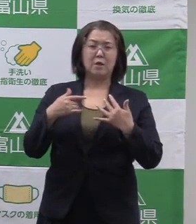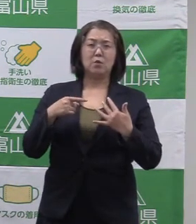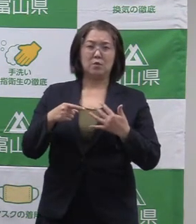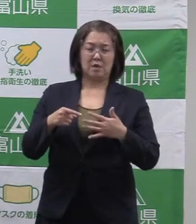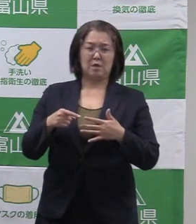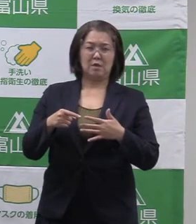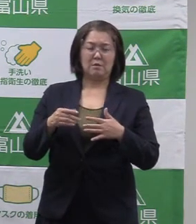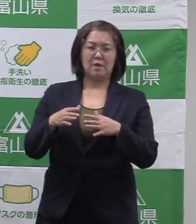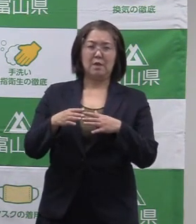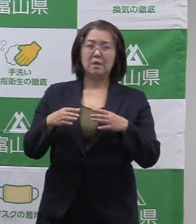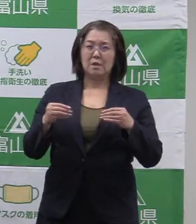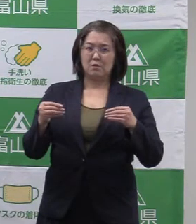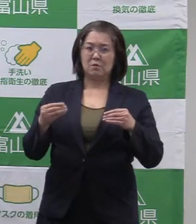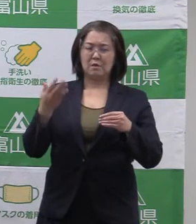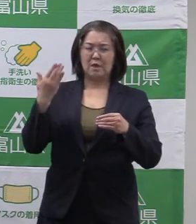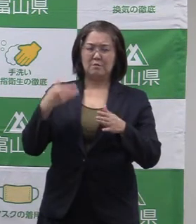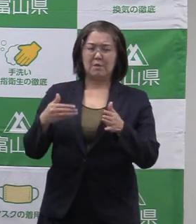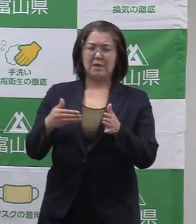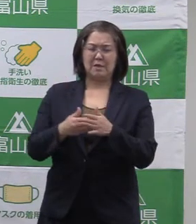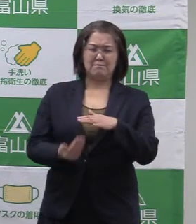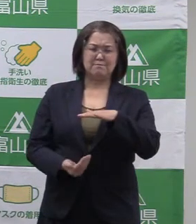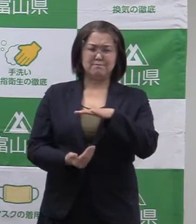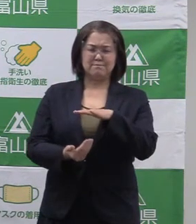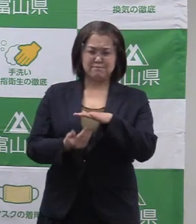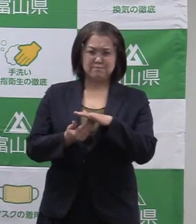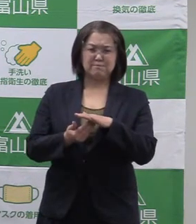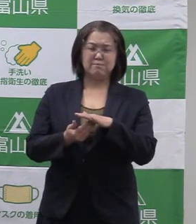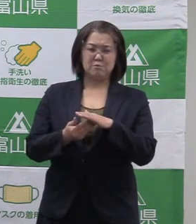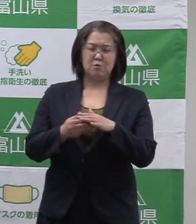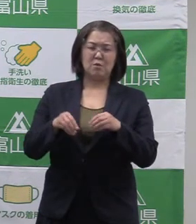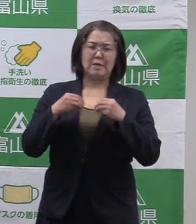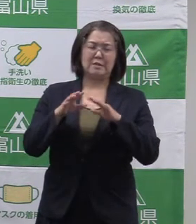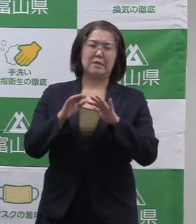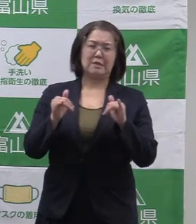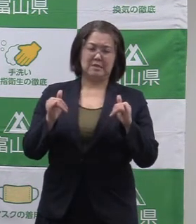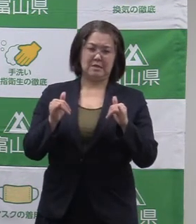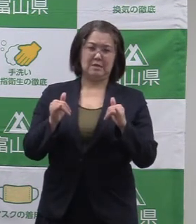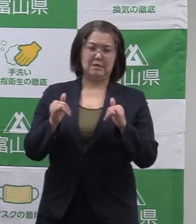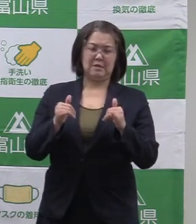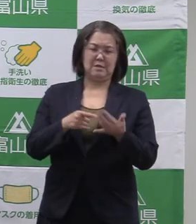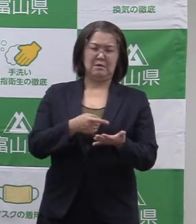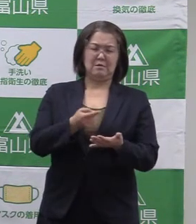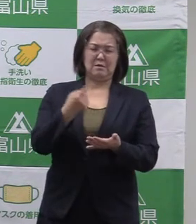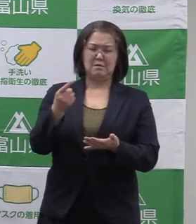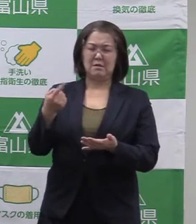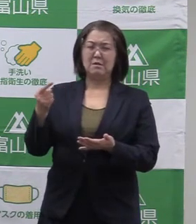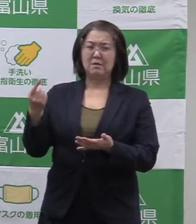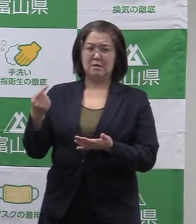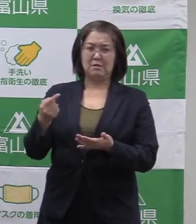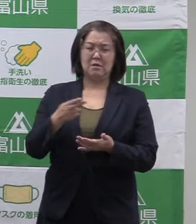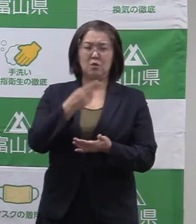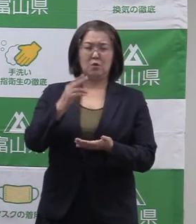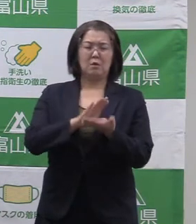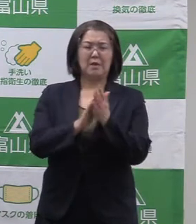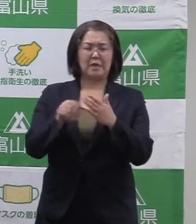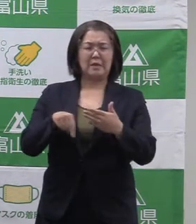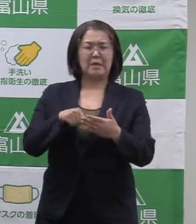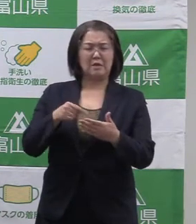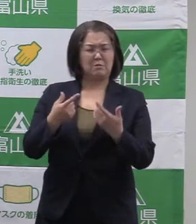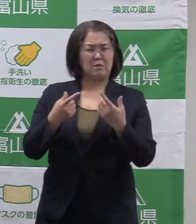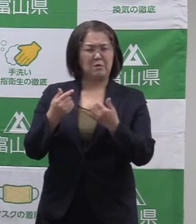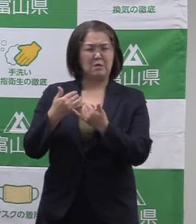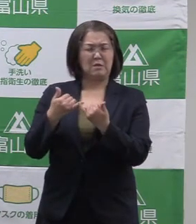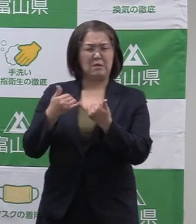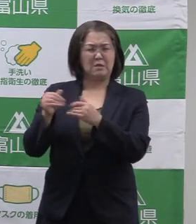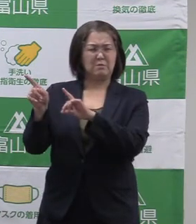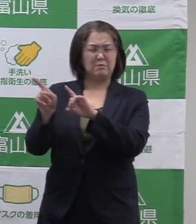過去最大の新規感染者を、記録しております。県内でもそうなる可能性が高いというふうに考えている中で、医療機関